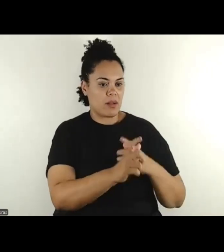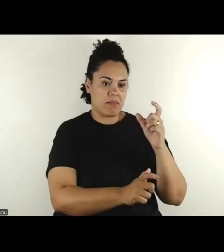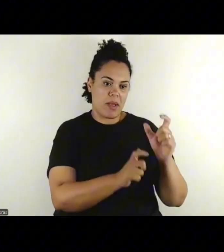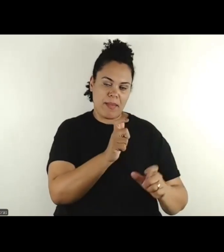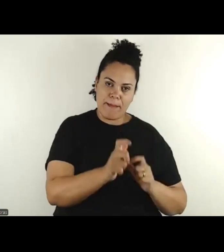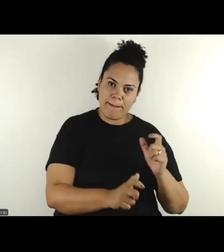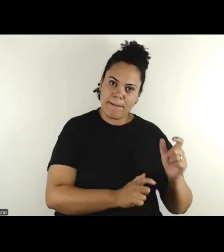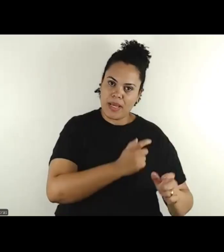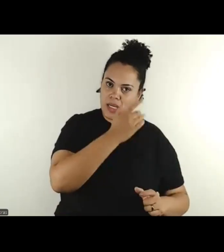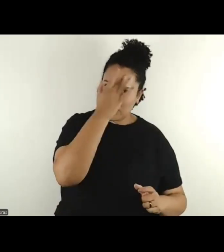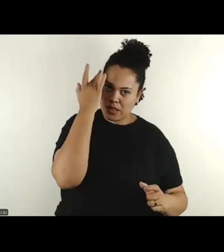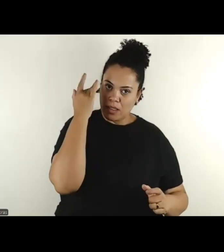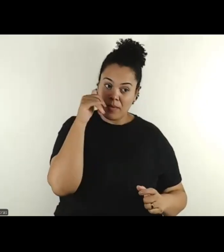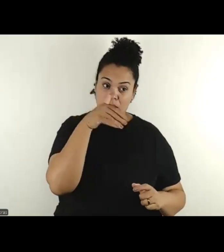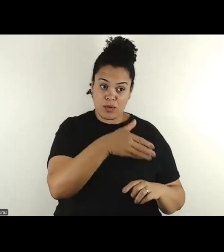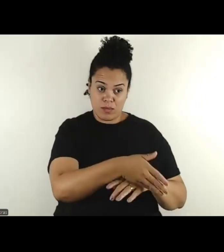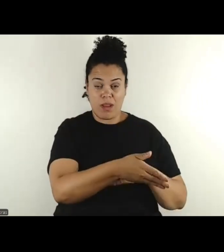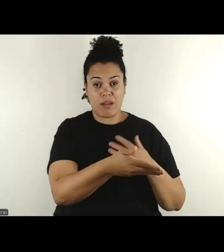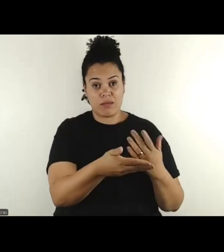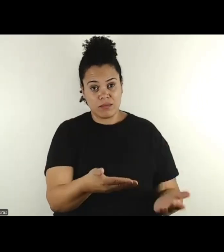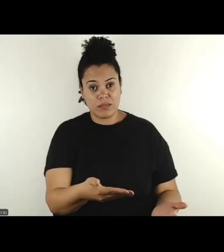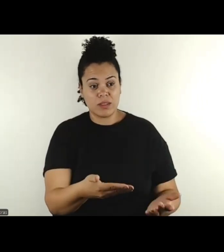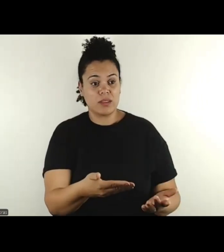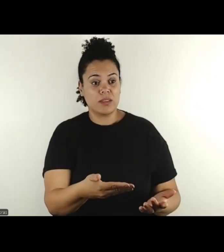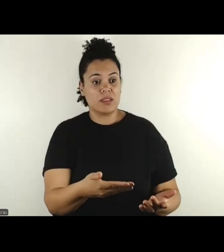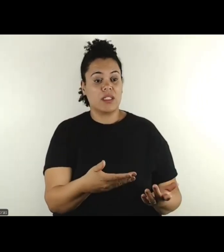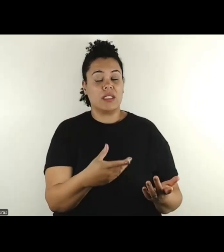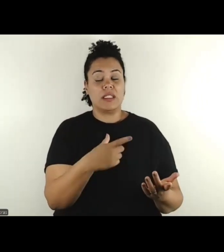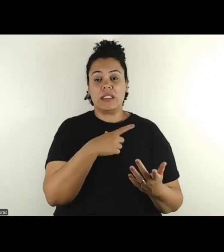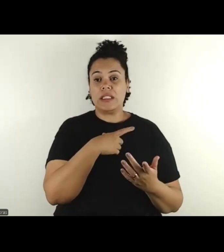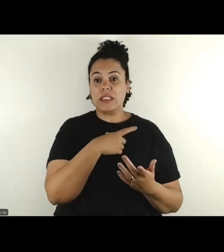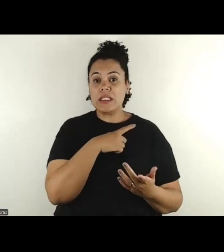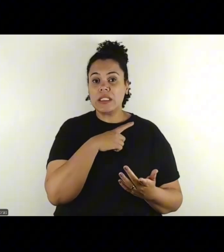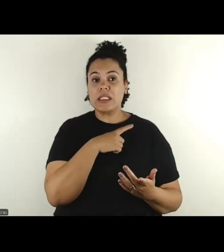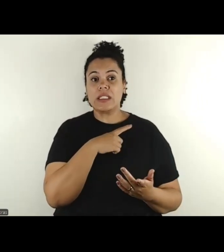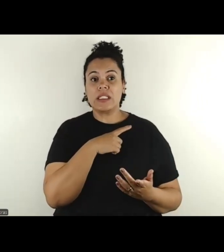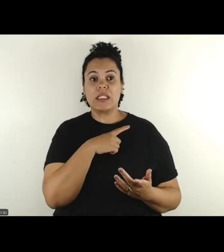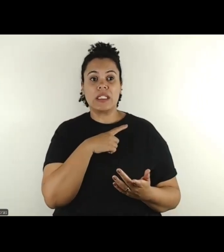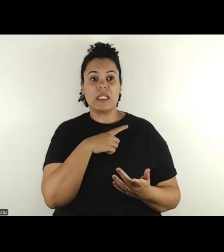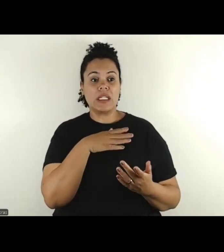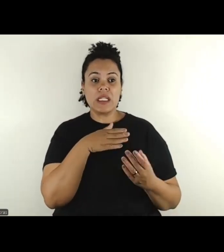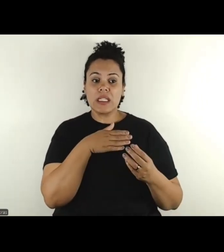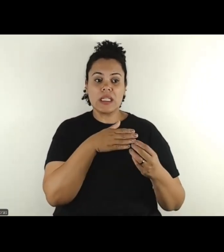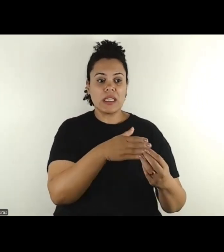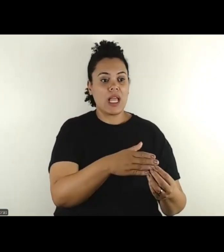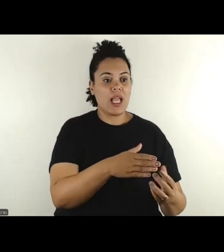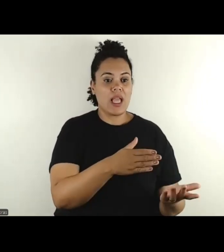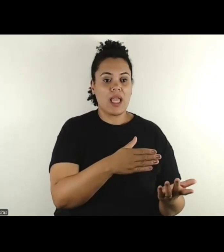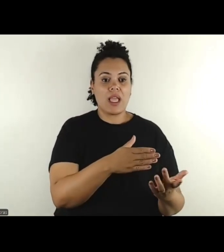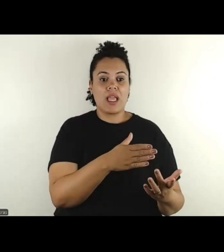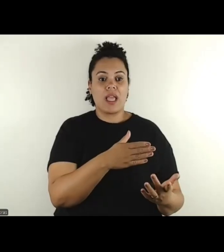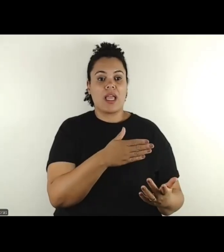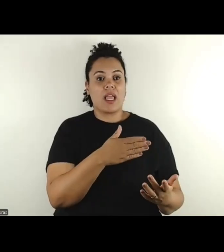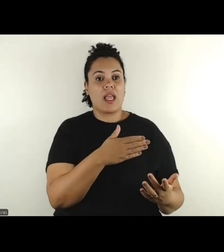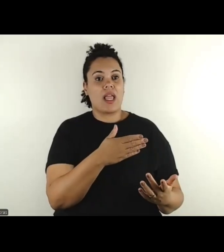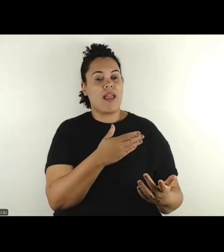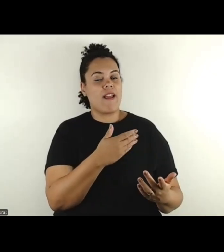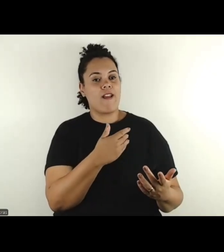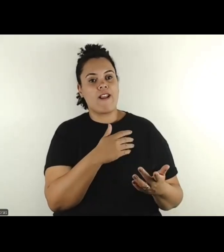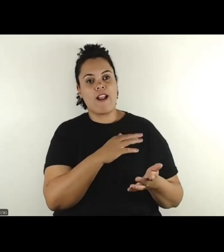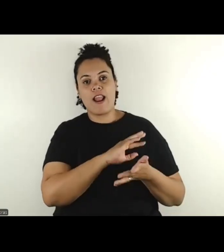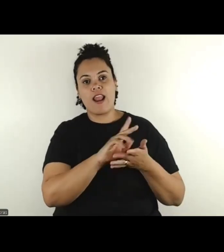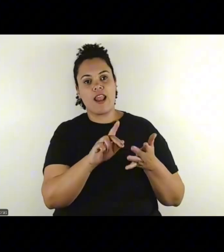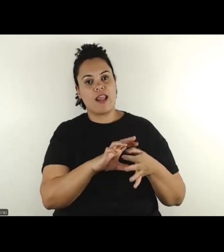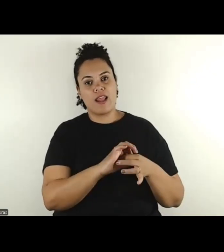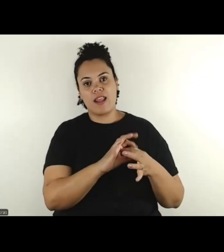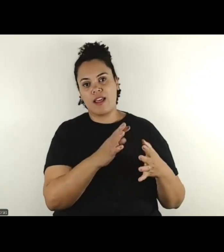ali inseridas, né? Que tem uma direção claramente laica, gratuita, territorializada, né?